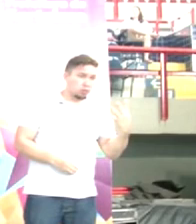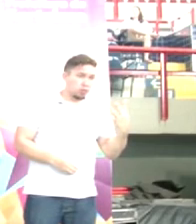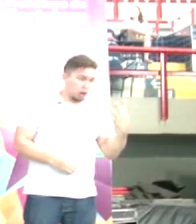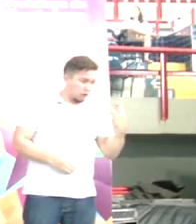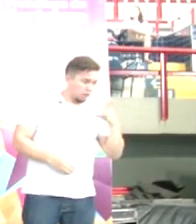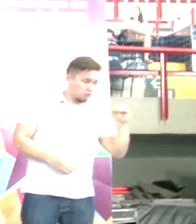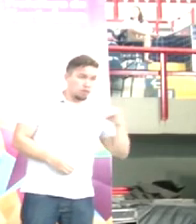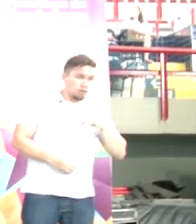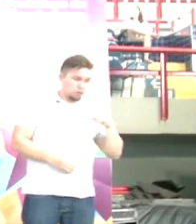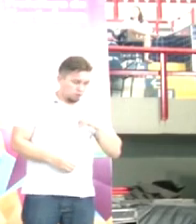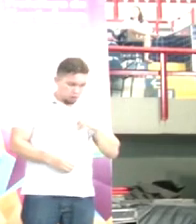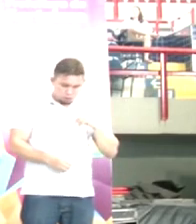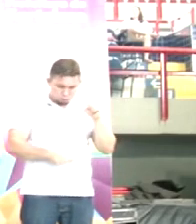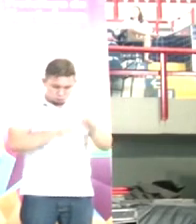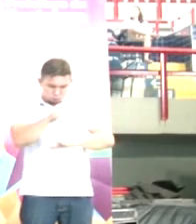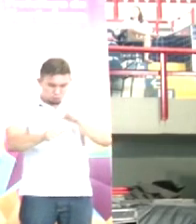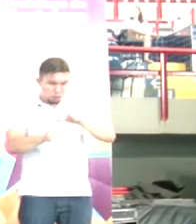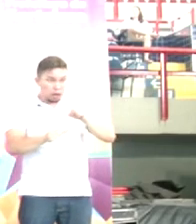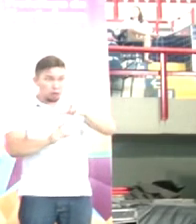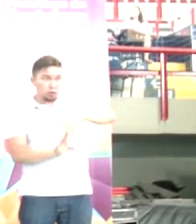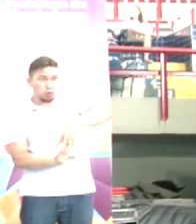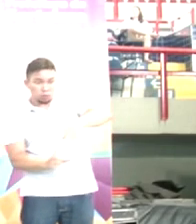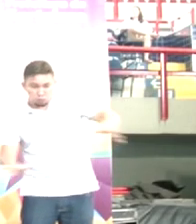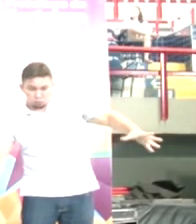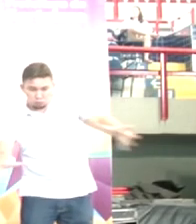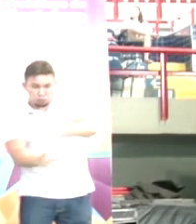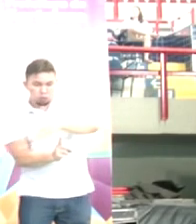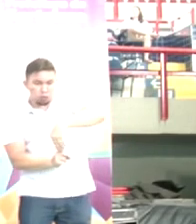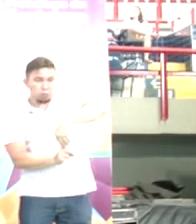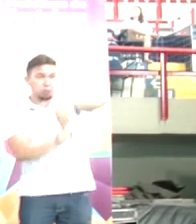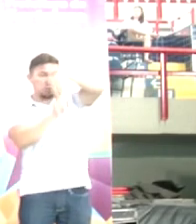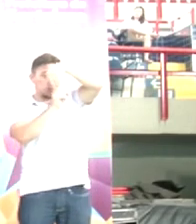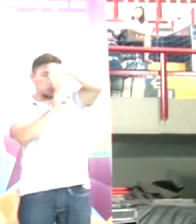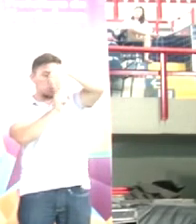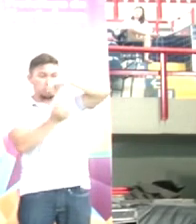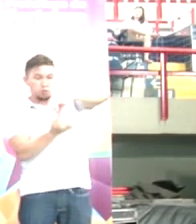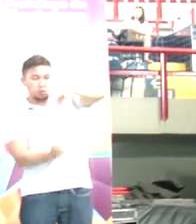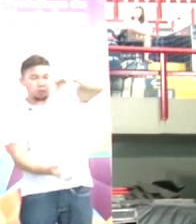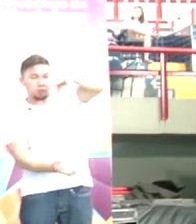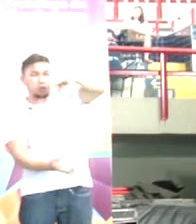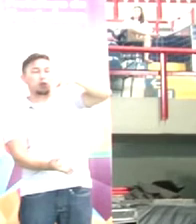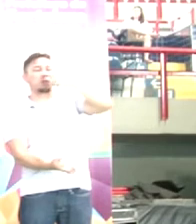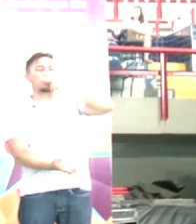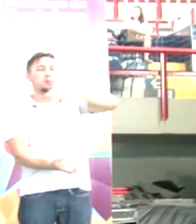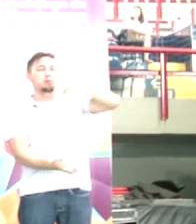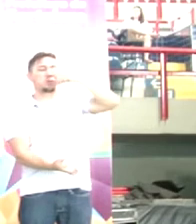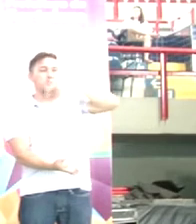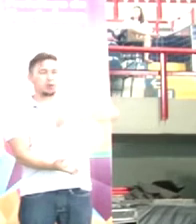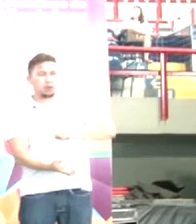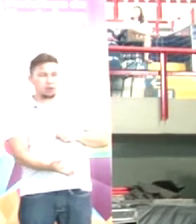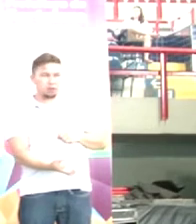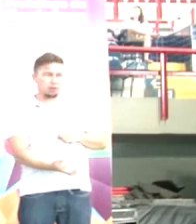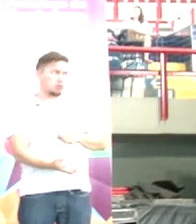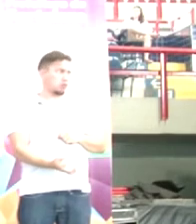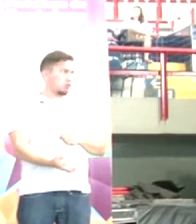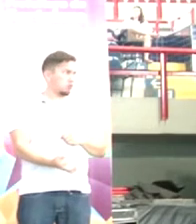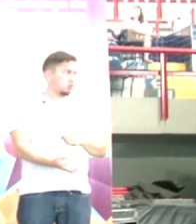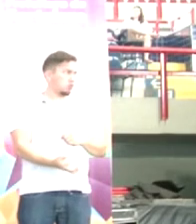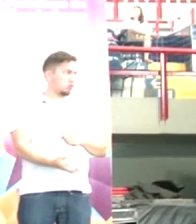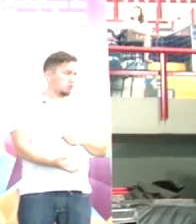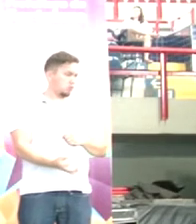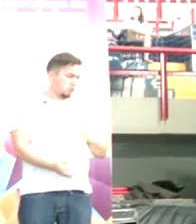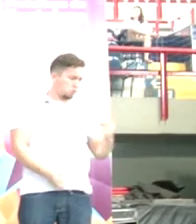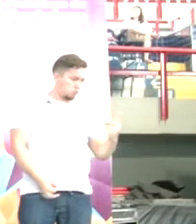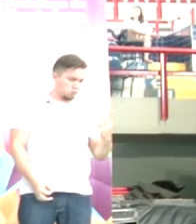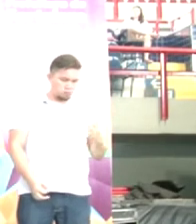vai trocar os 4 por um só, de mesmo comprimento. Claro, se tu vai trocar